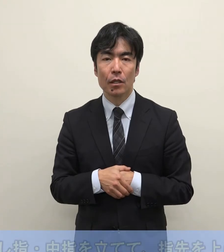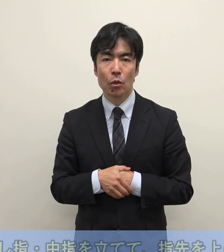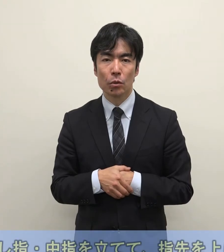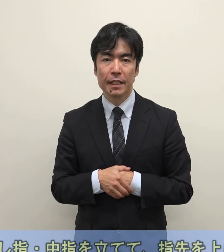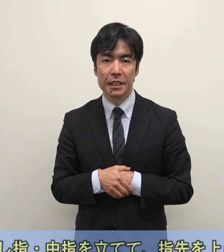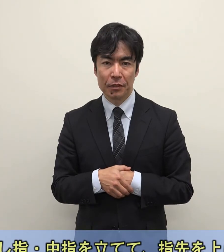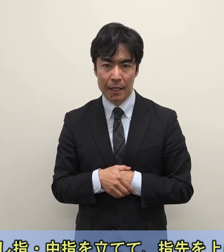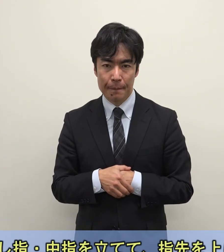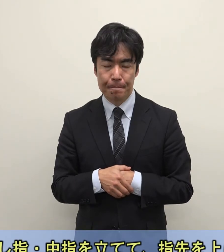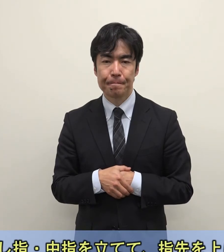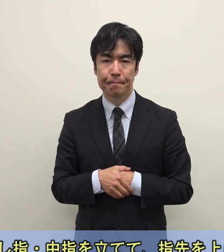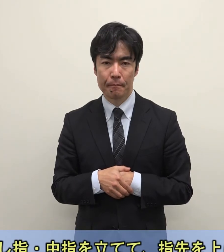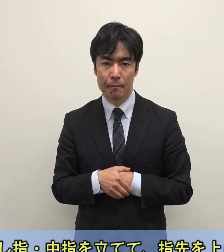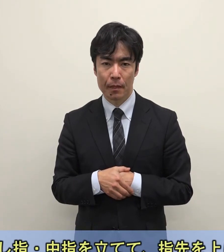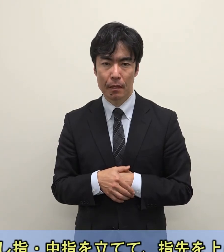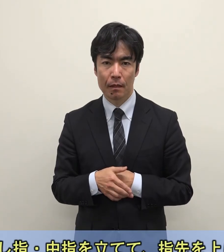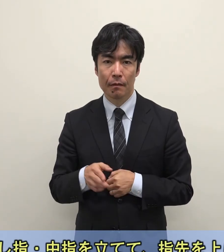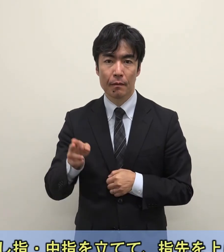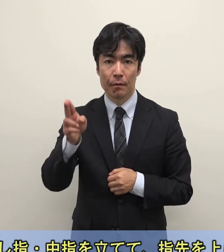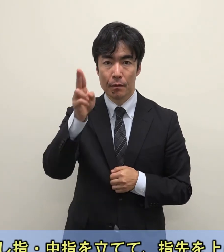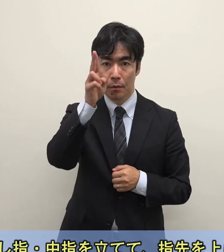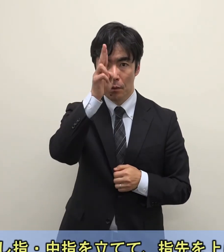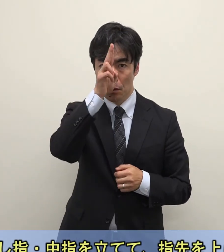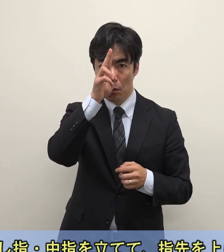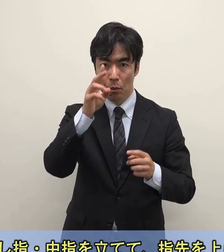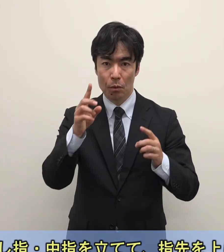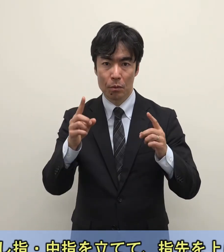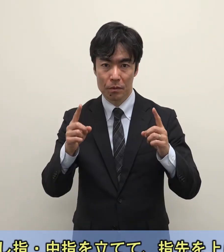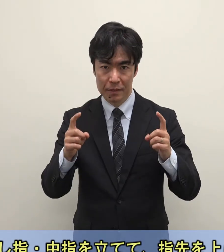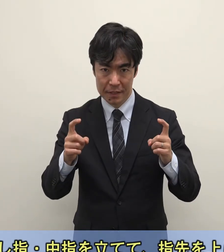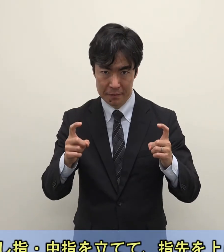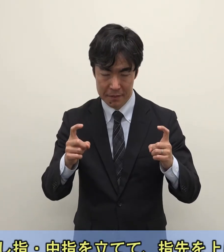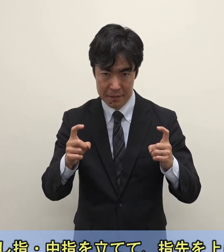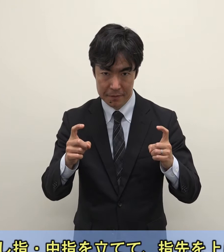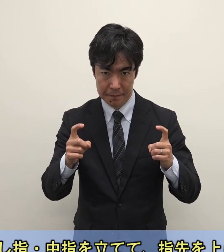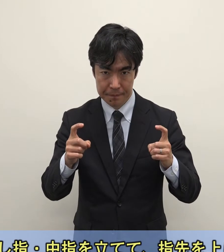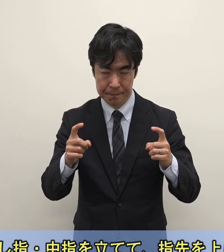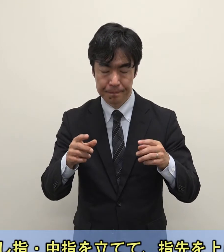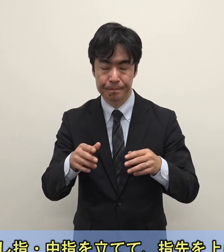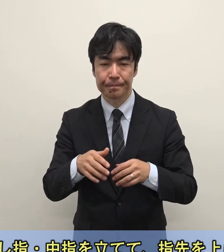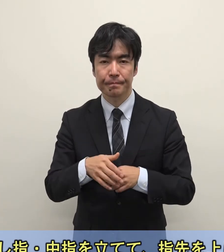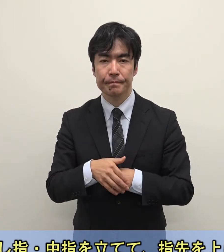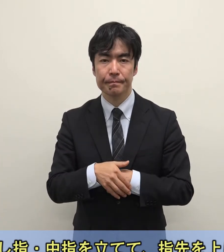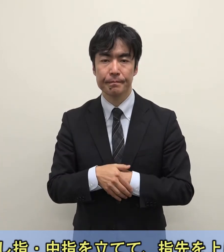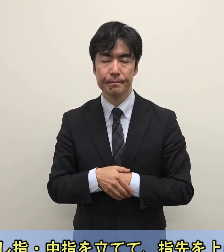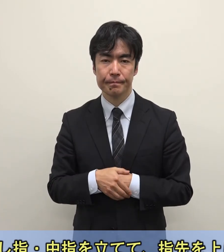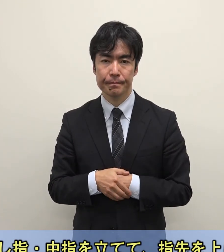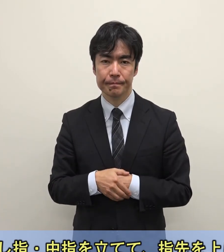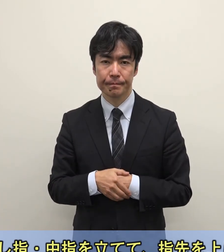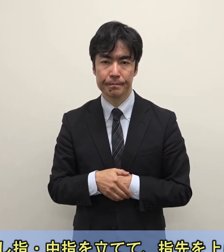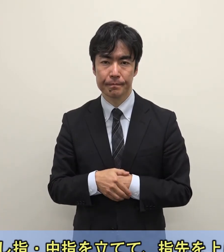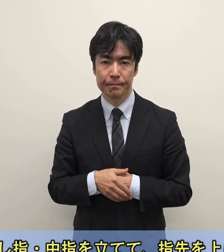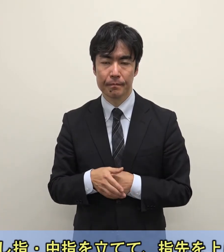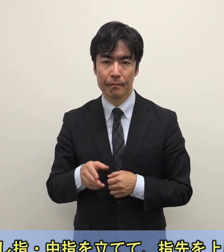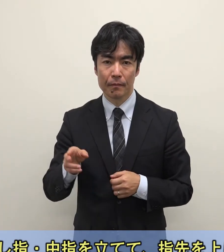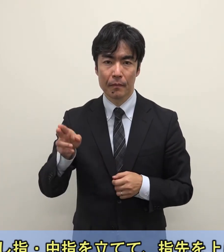こんにちは。 右手の人差し指、中指を立てて指先を上に